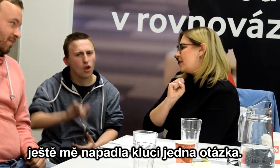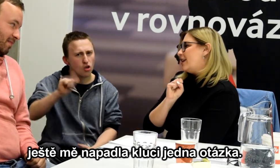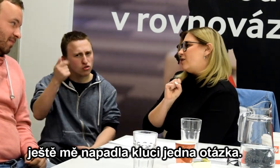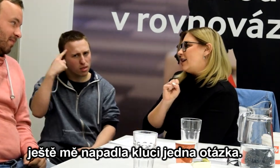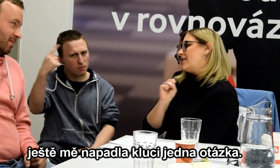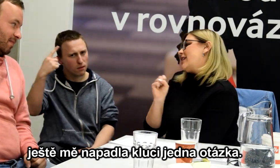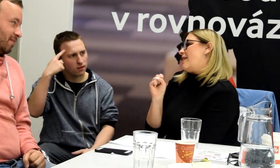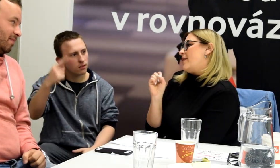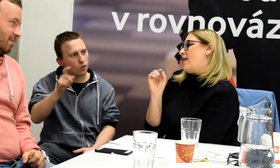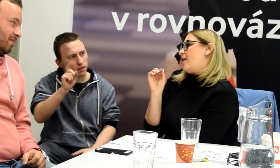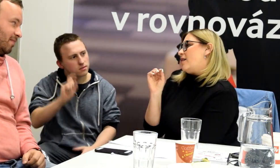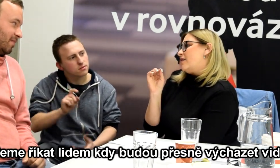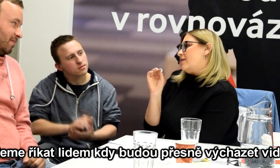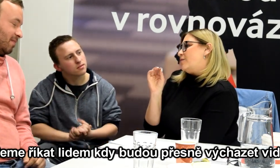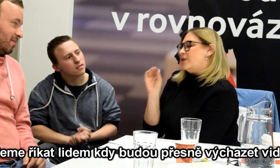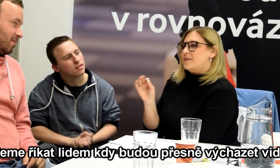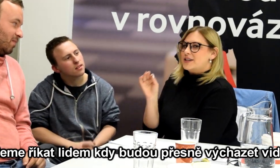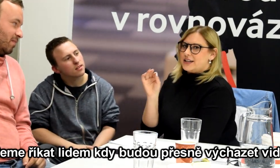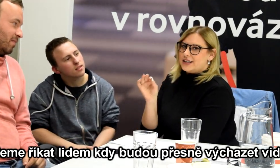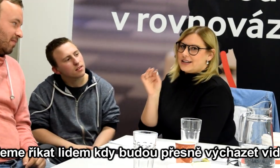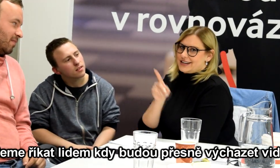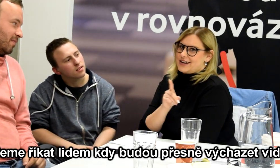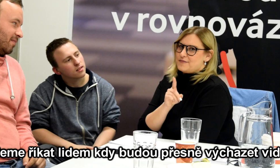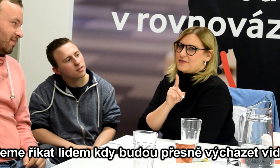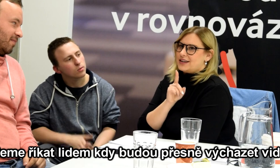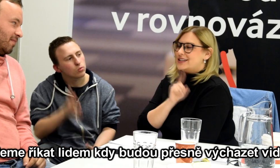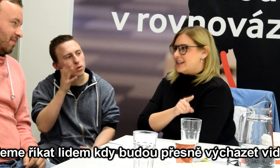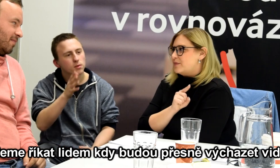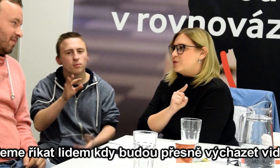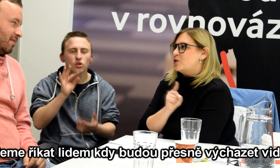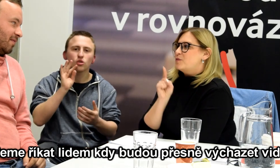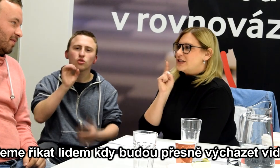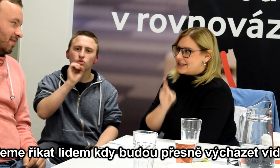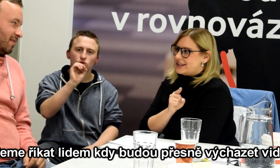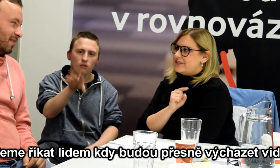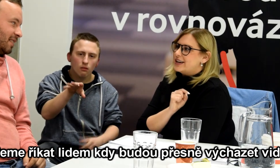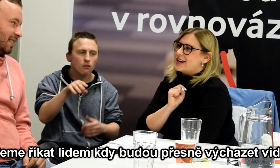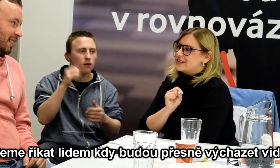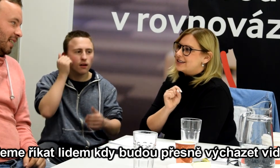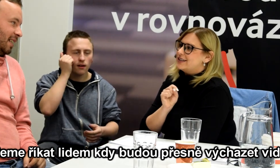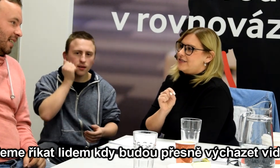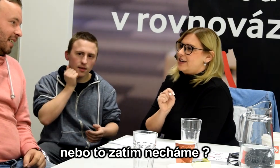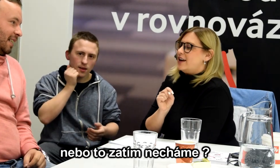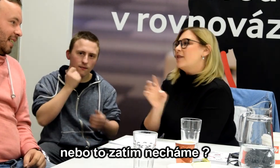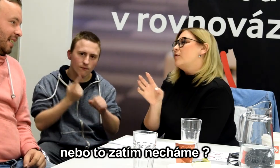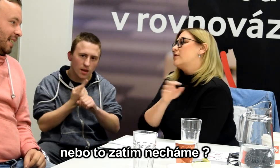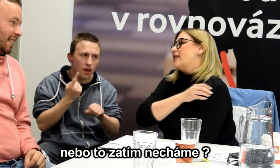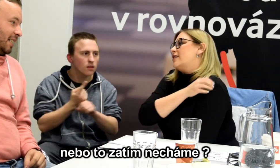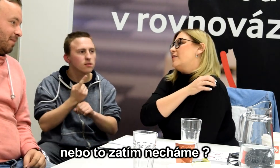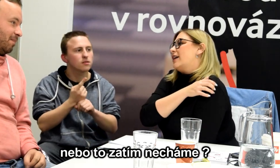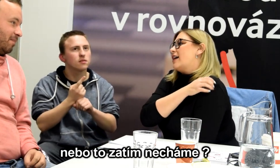jedna otázka. Budeme říkat lidem, kdy budou přesně vycházet ty videa, nebo to zatím